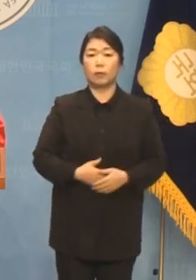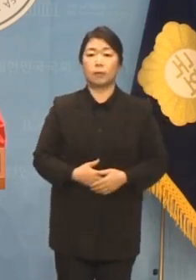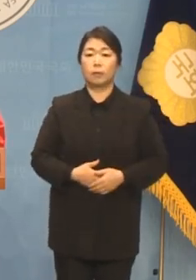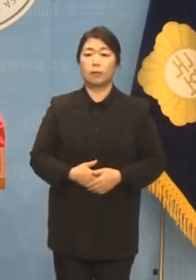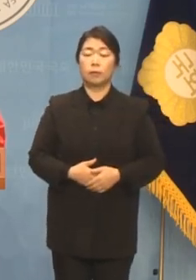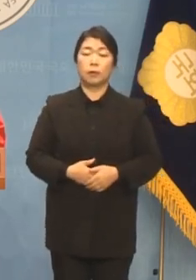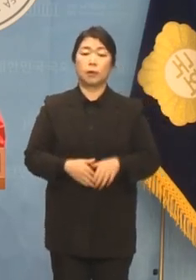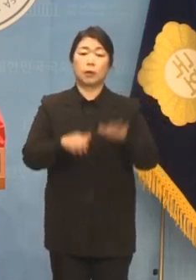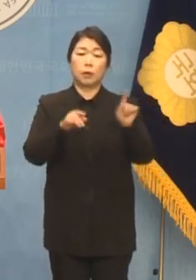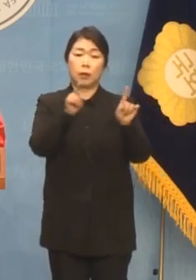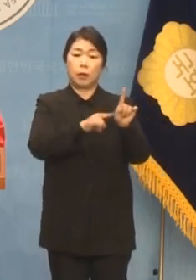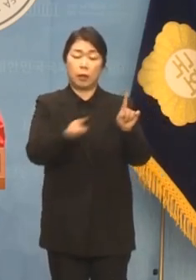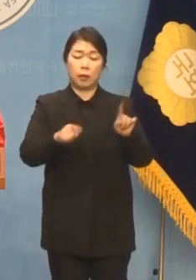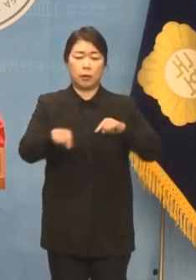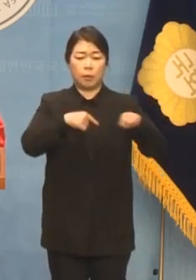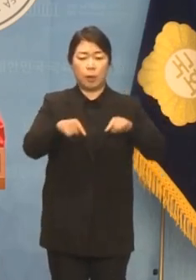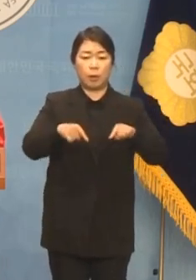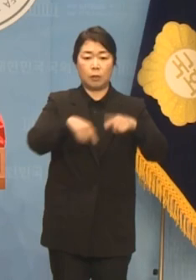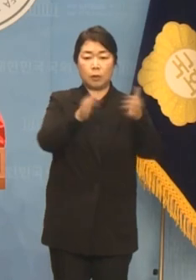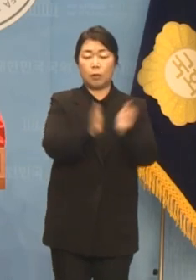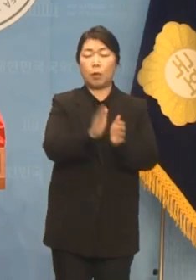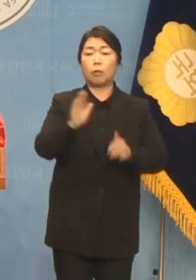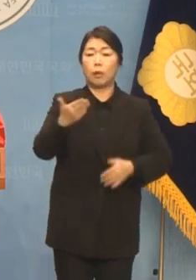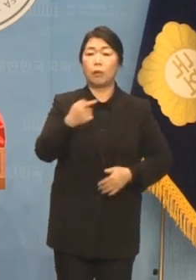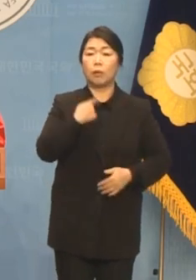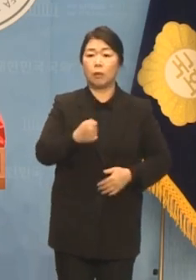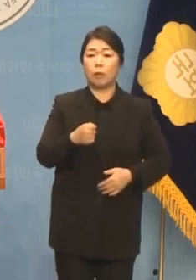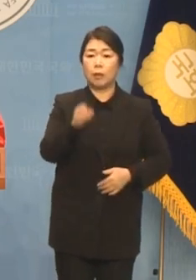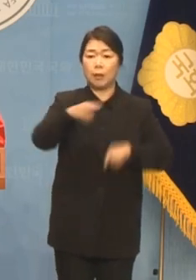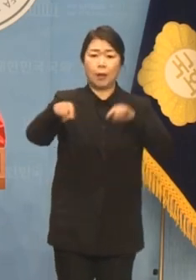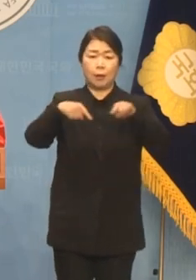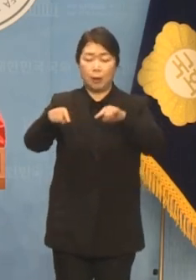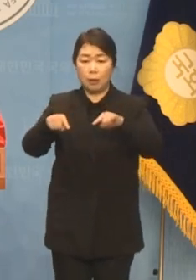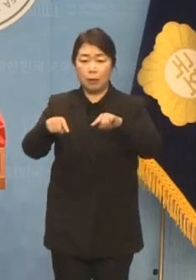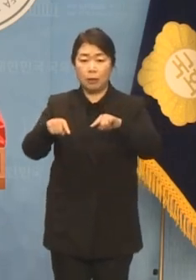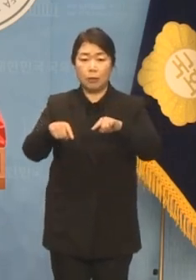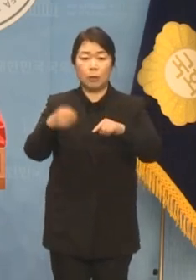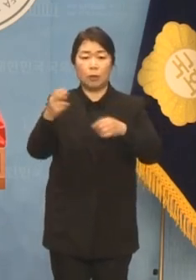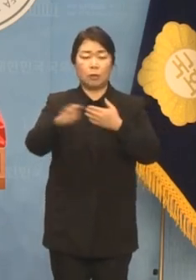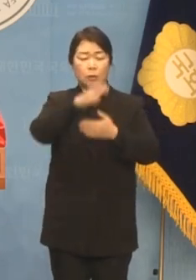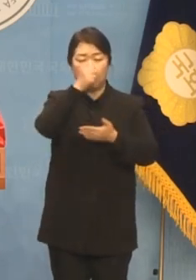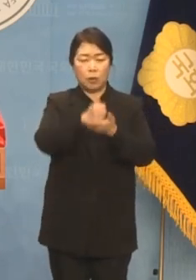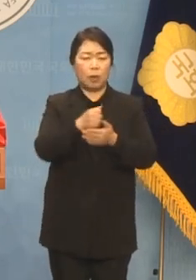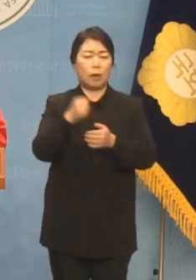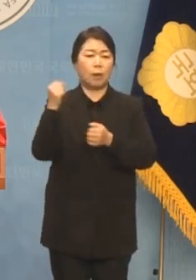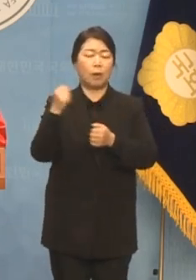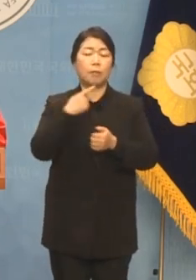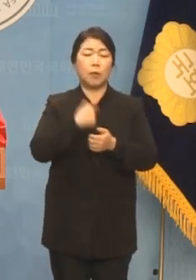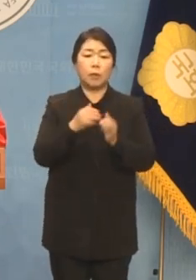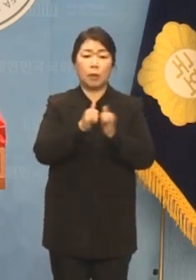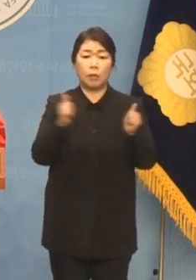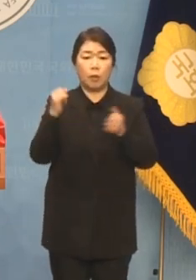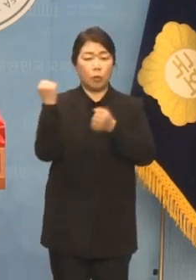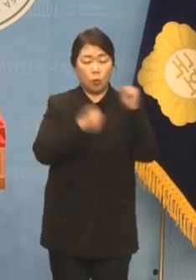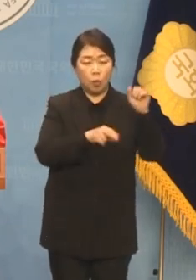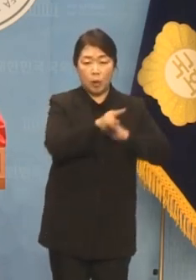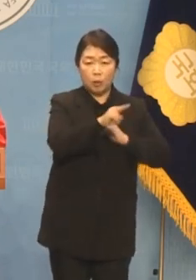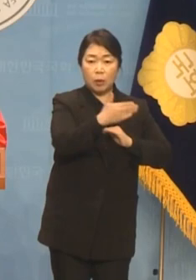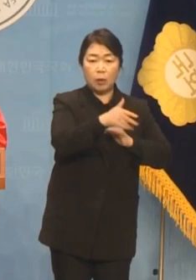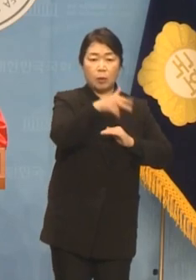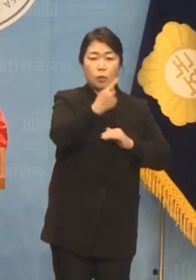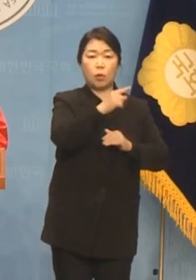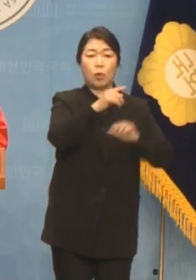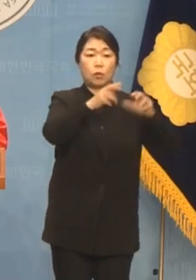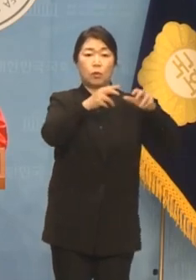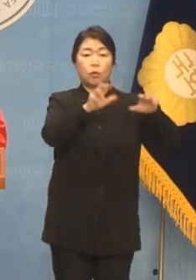받들고인 지배 정당으로 전락한 거대 야당과 범법자들의 도피처인 조국 단에